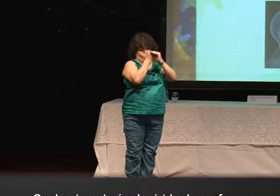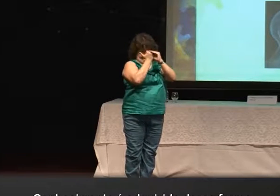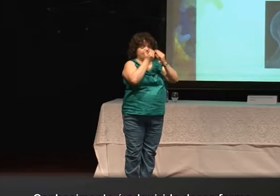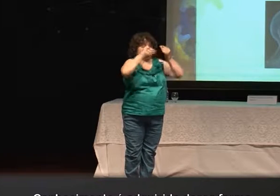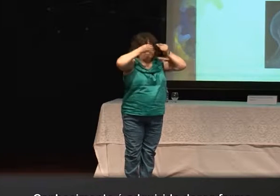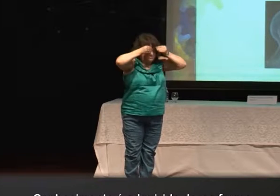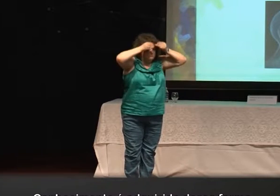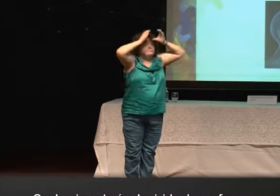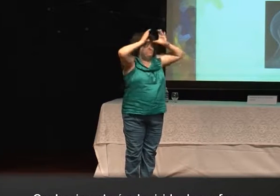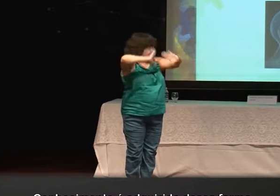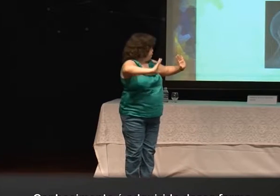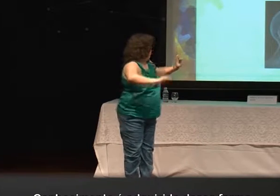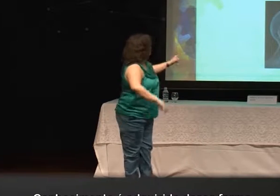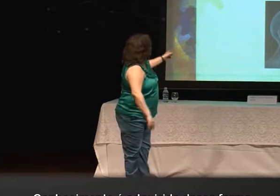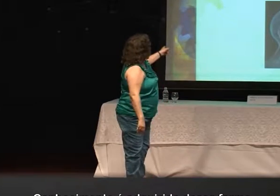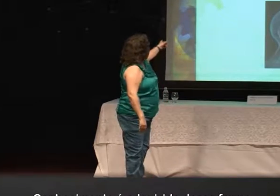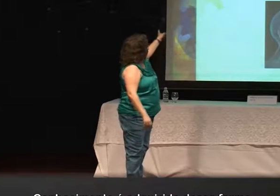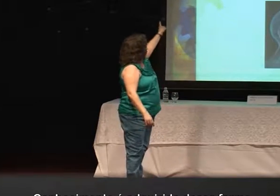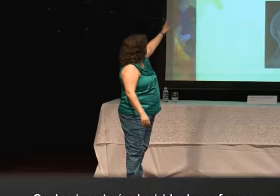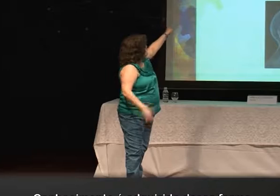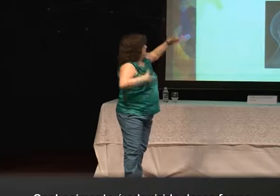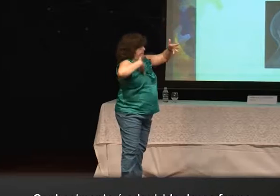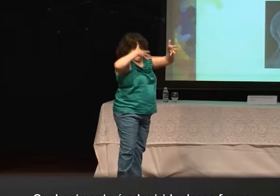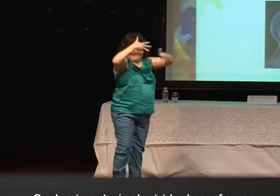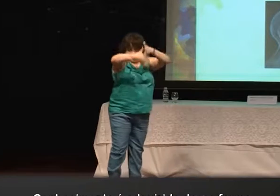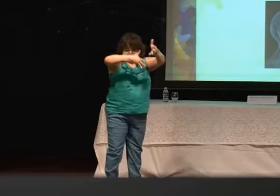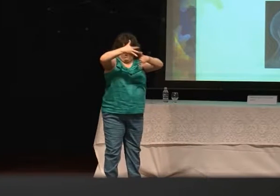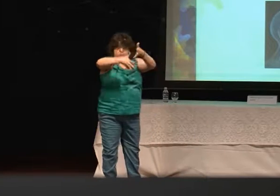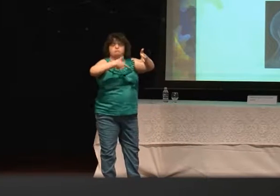Conhecimento é adquirido dessa forma.